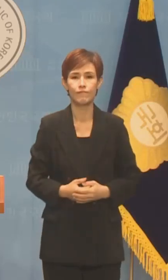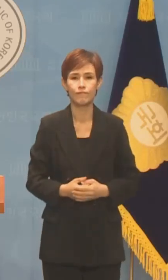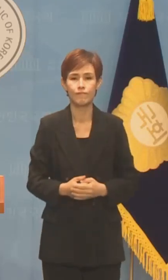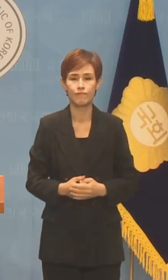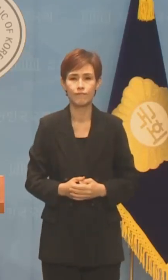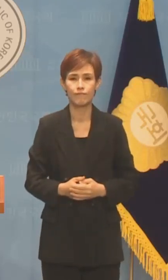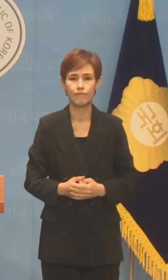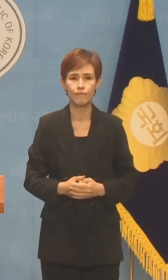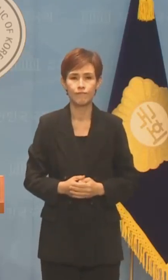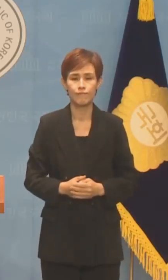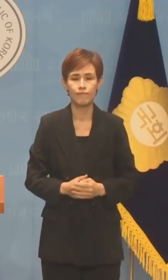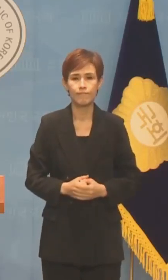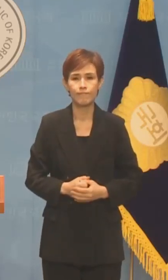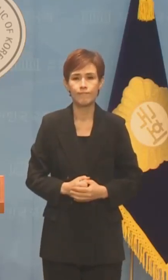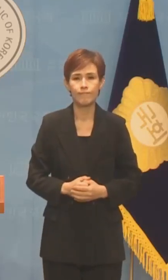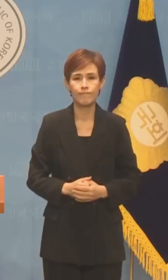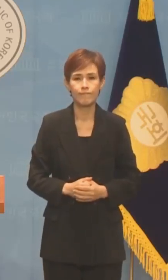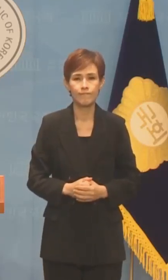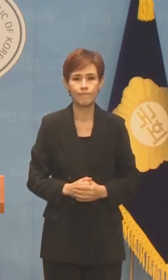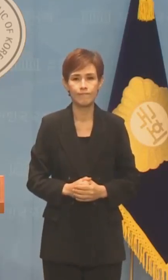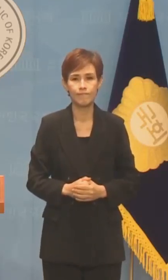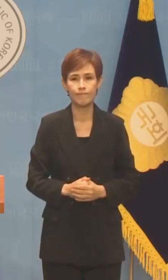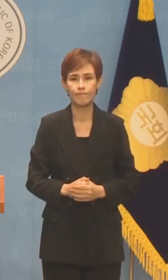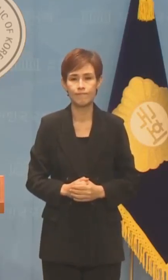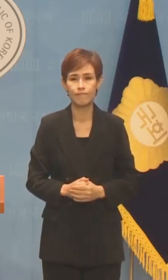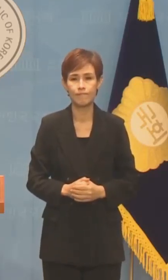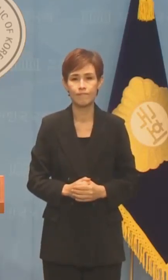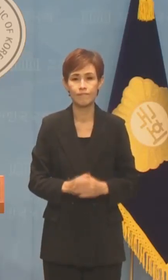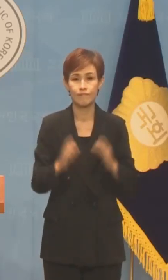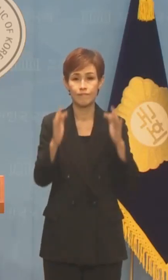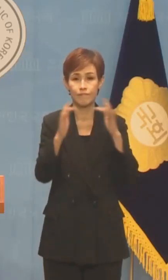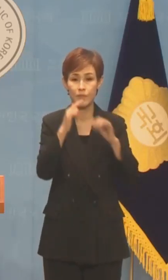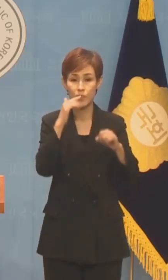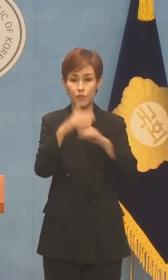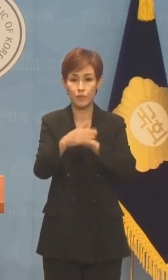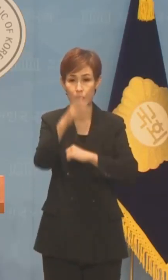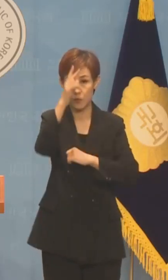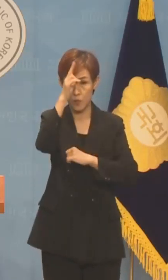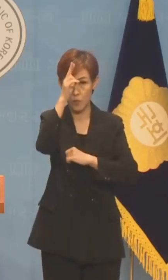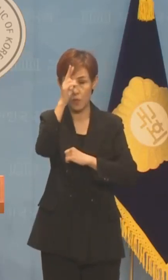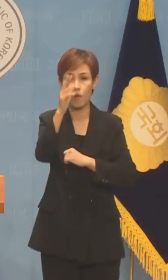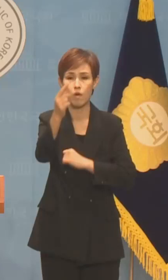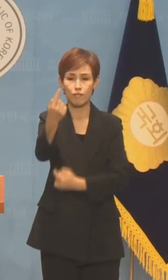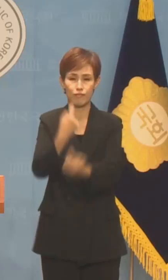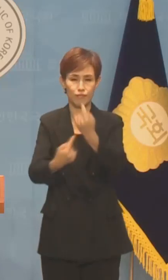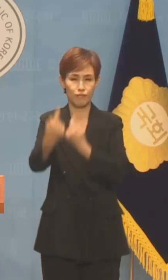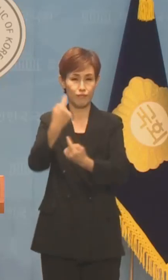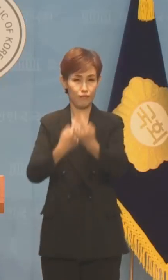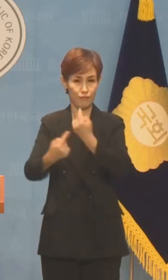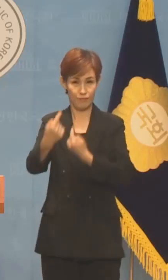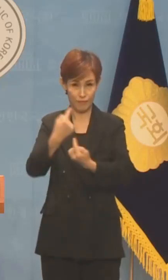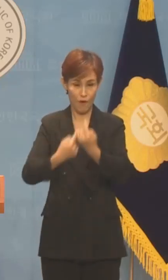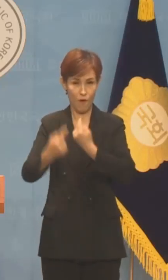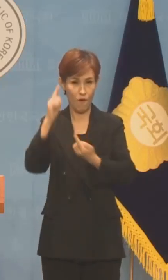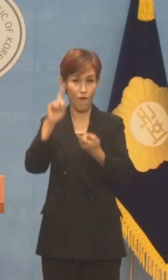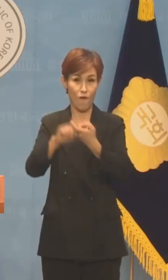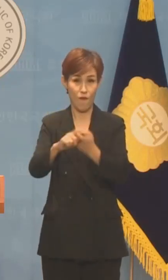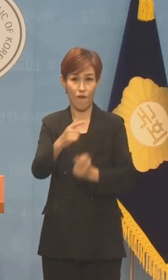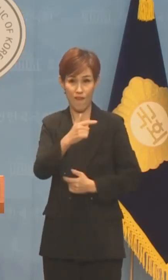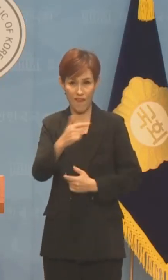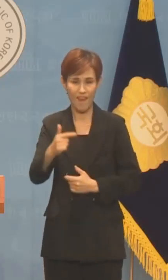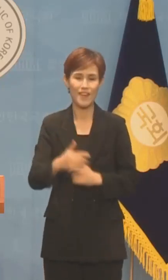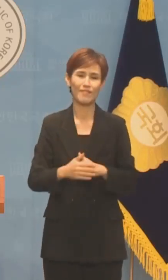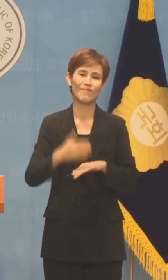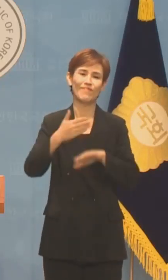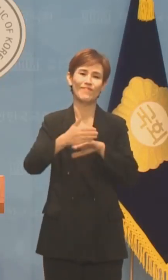현황에 대해서 말씀드리겠습니다. 민주파출소에 보내주신 국민 여러분들의 뜨거운 관심과 참여